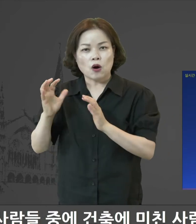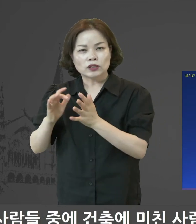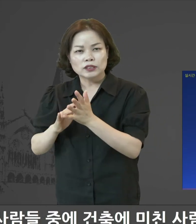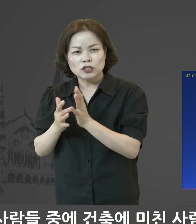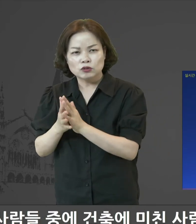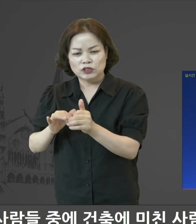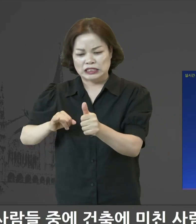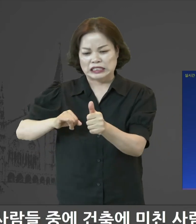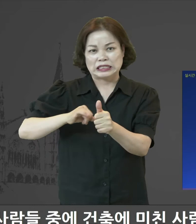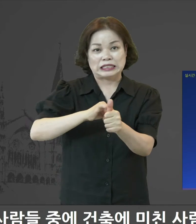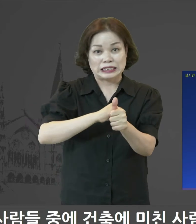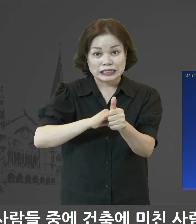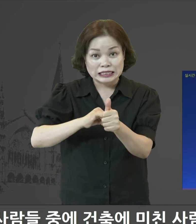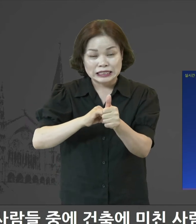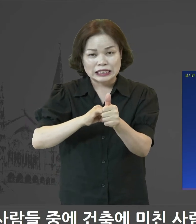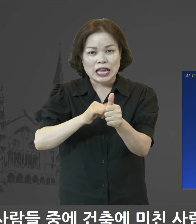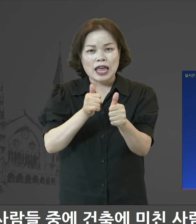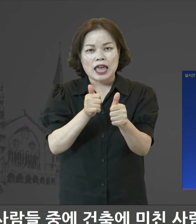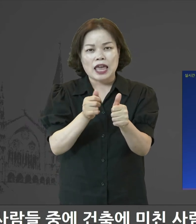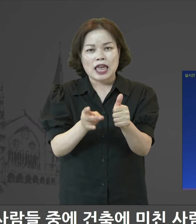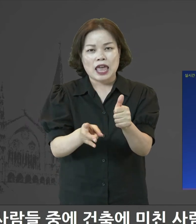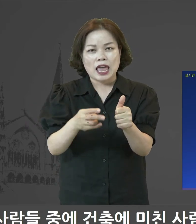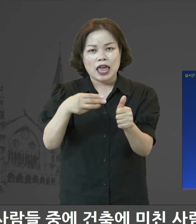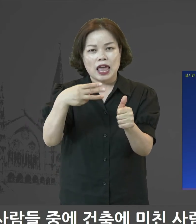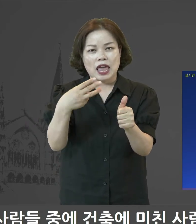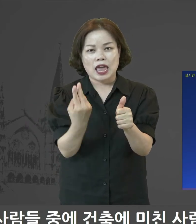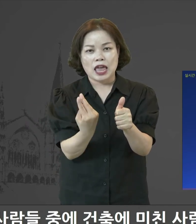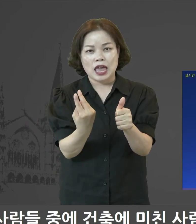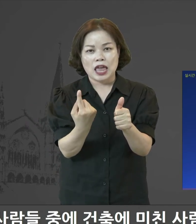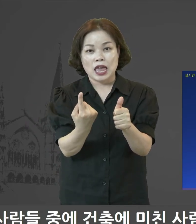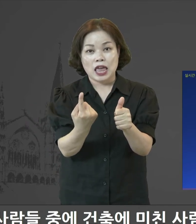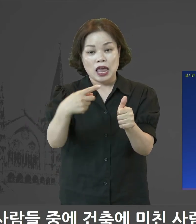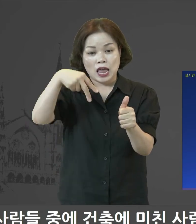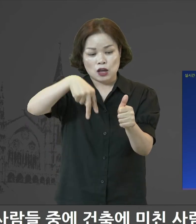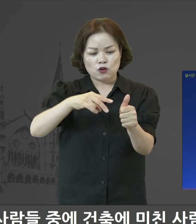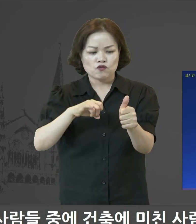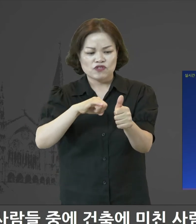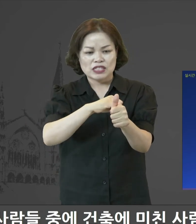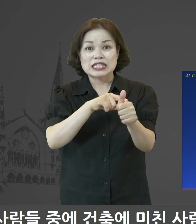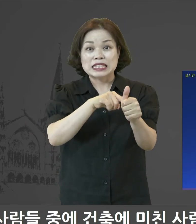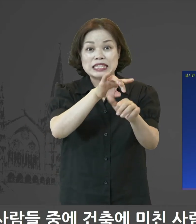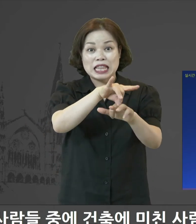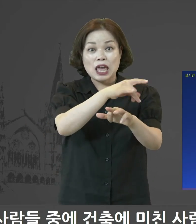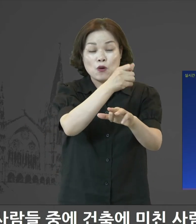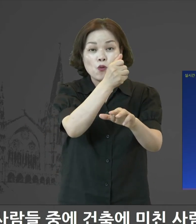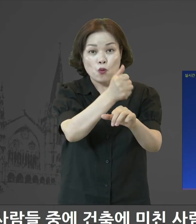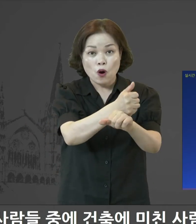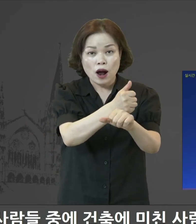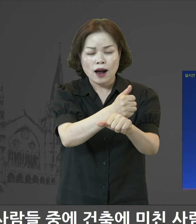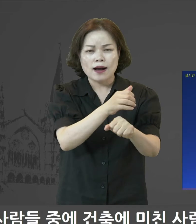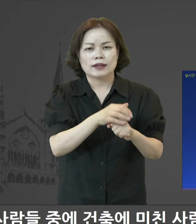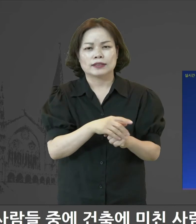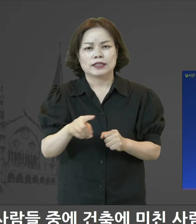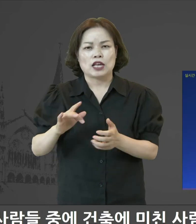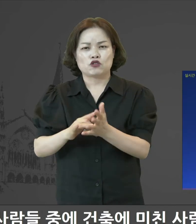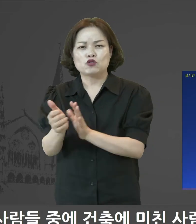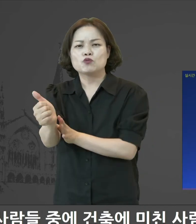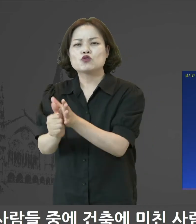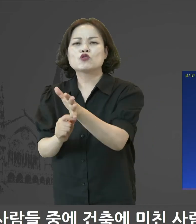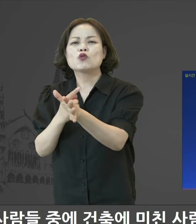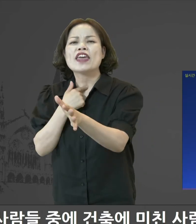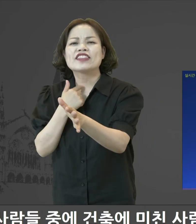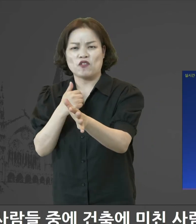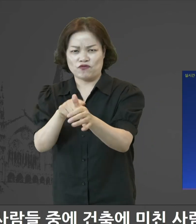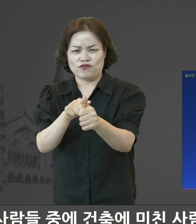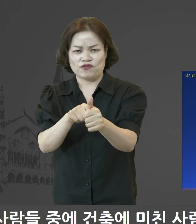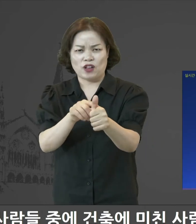죽이려고 했던 그 대왕입니다. 그러니까 권력이 막강한 그 사람이 있어요. 그때는 로마 총독이 그 이제 오기 전이기 때문에 이 헤롯 대왕이 전체를